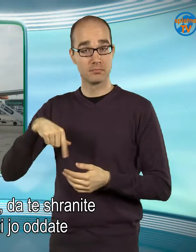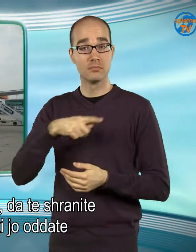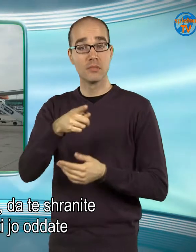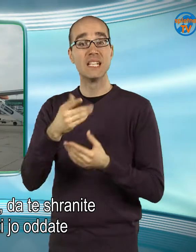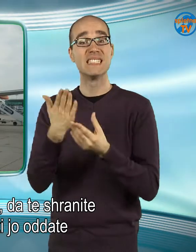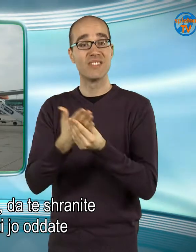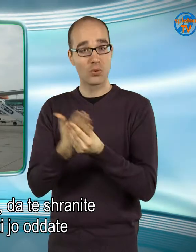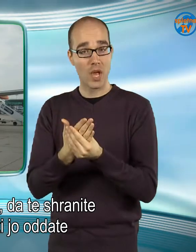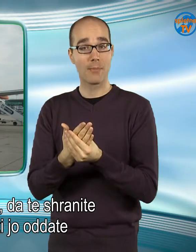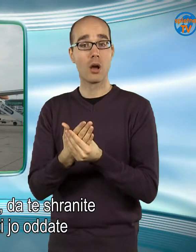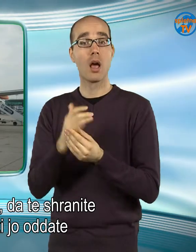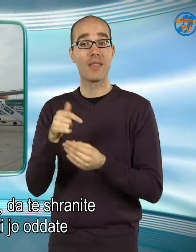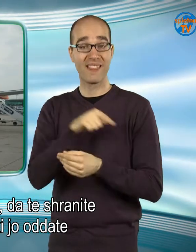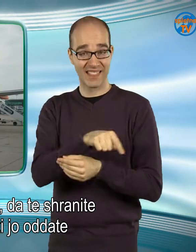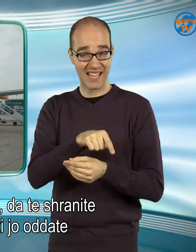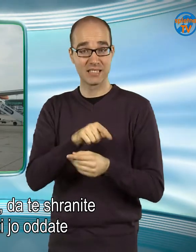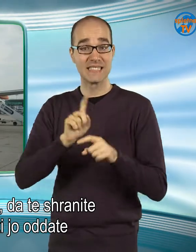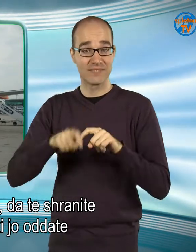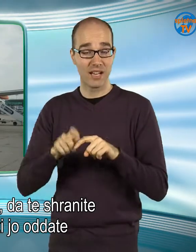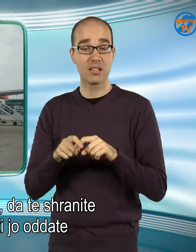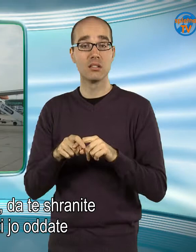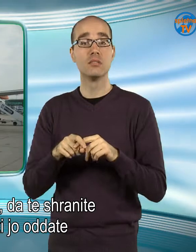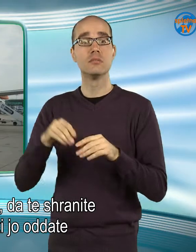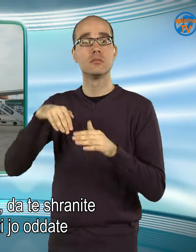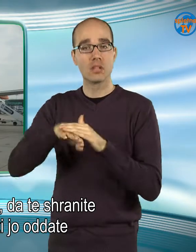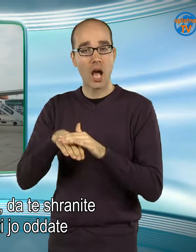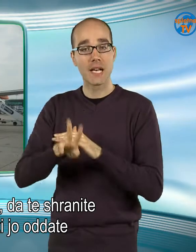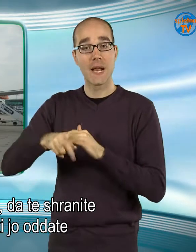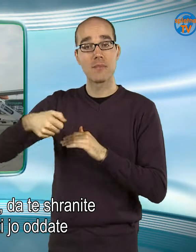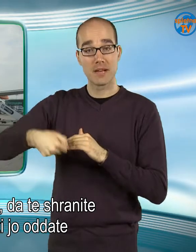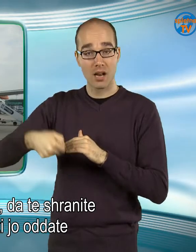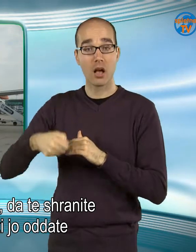Svetujemo vam, da te shranite v prtljago, ki jo oddate ob prijavi na let.